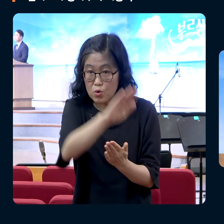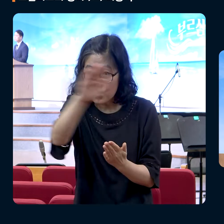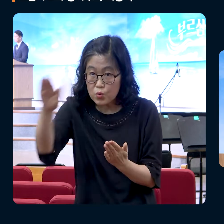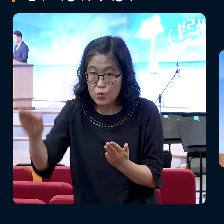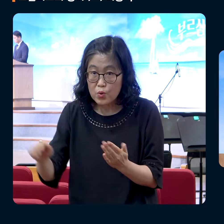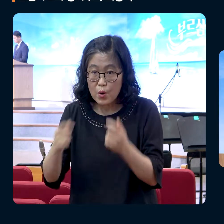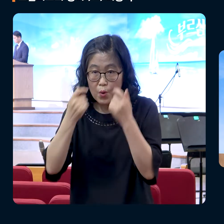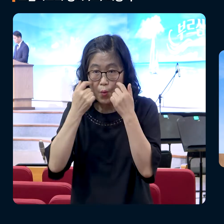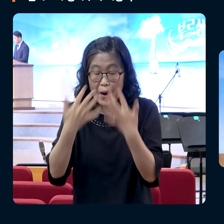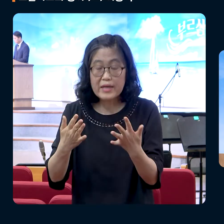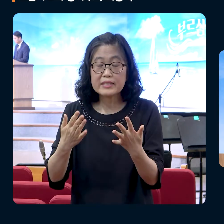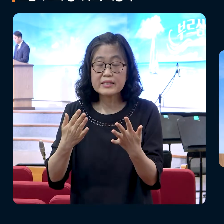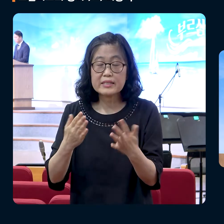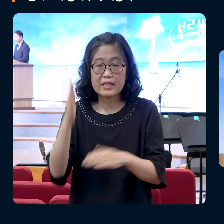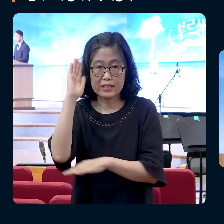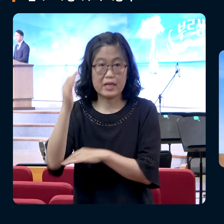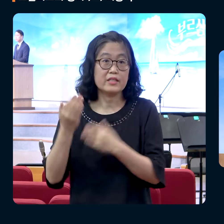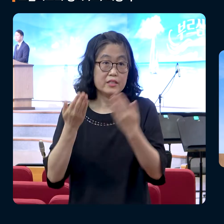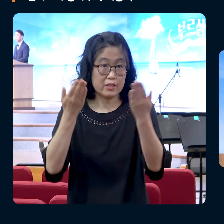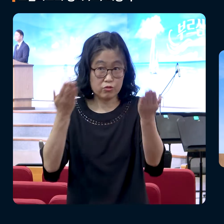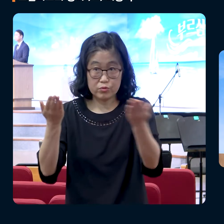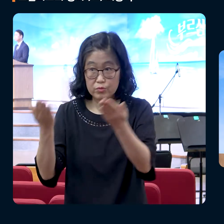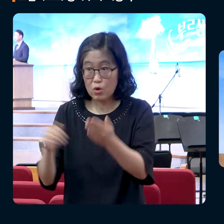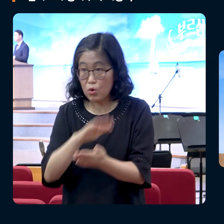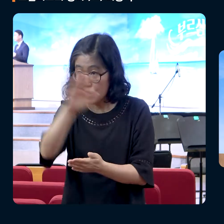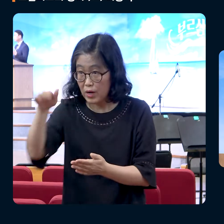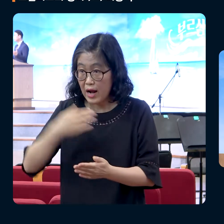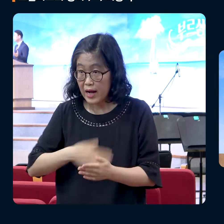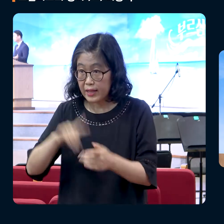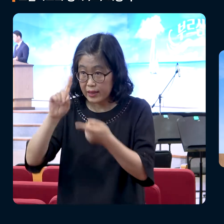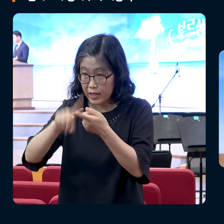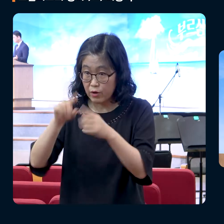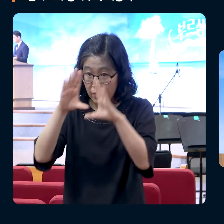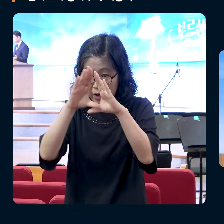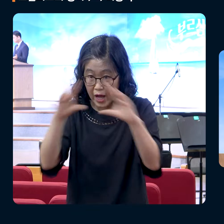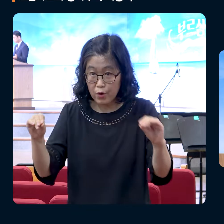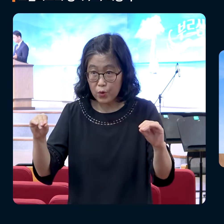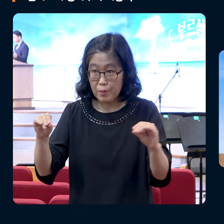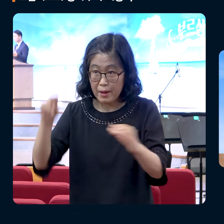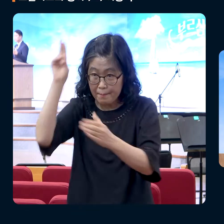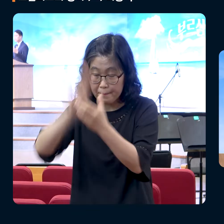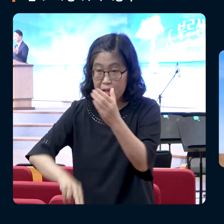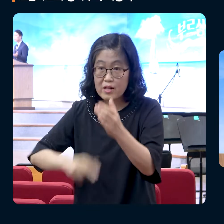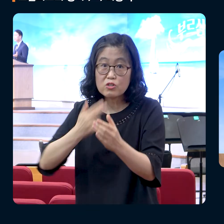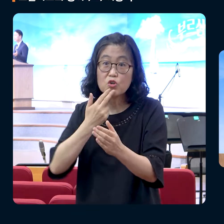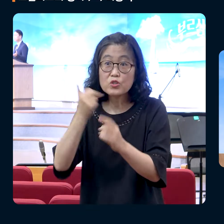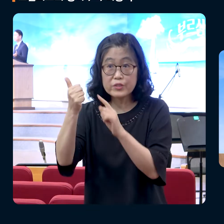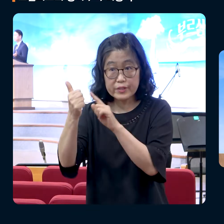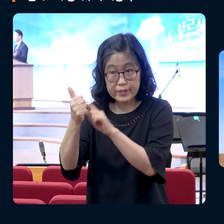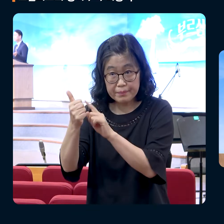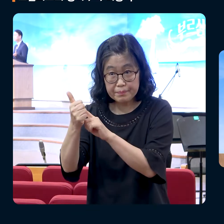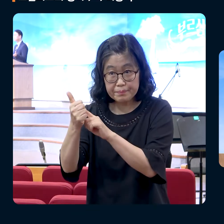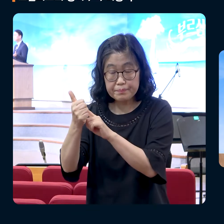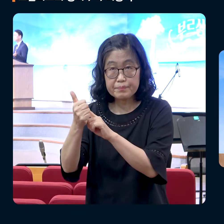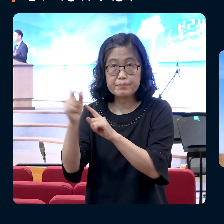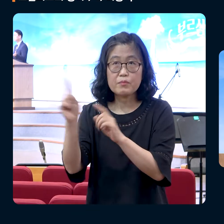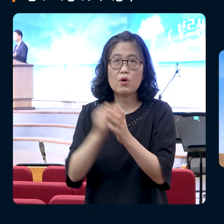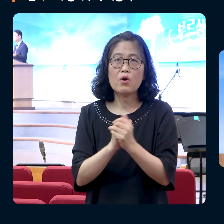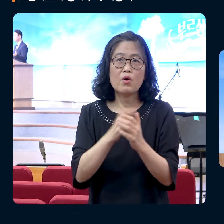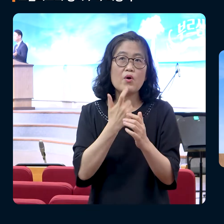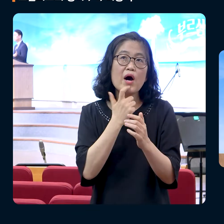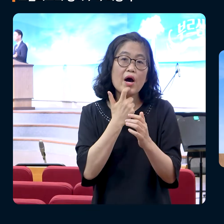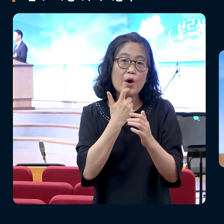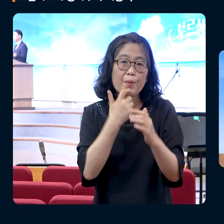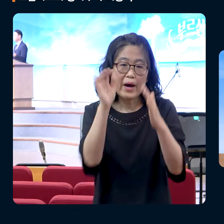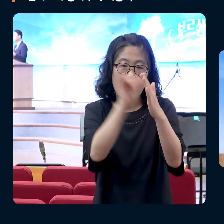분명하게 증언하고 있는 것입니다. 우리가 아는 대로 애굽에 팔려간 요셉은 야곱의 가족의 기근으로부터